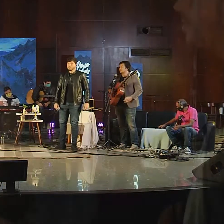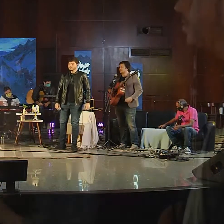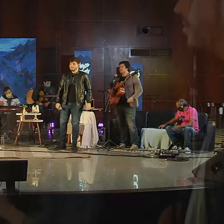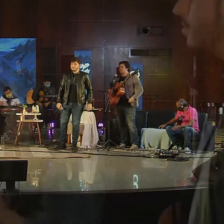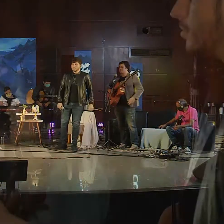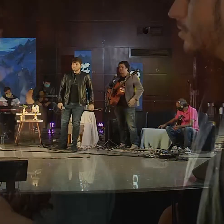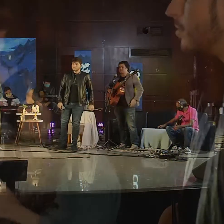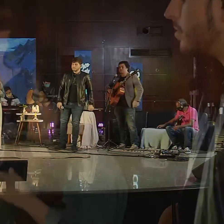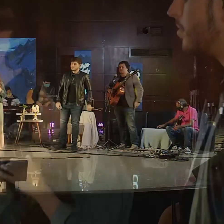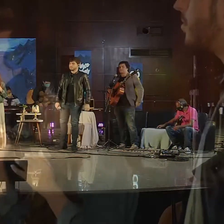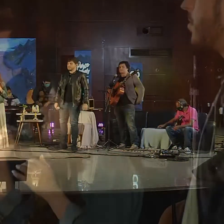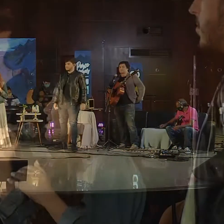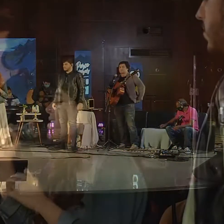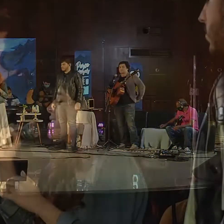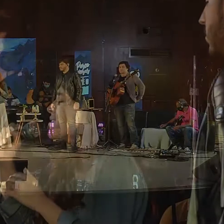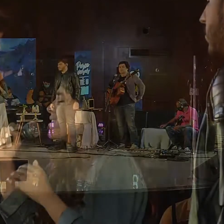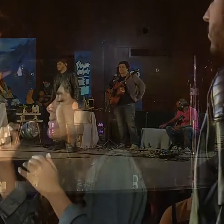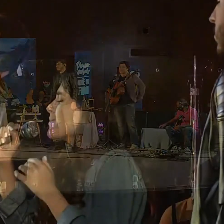mesmo havendo